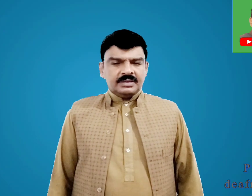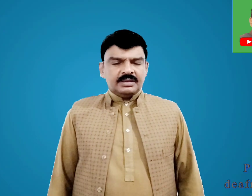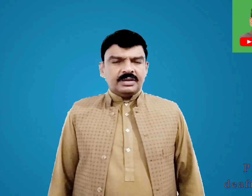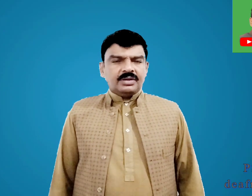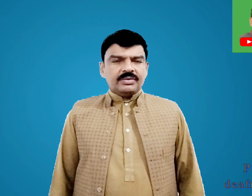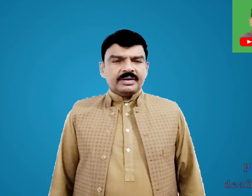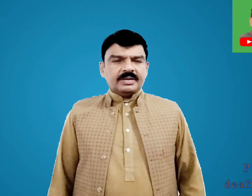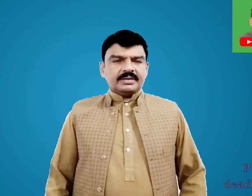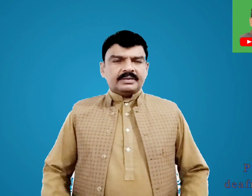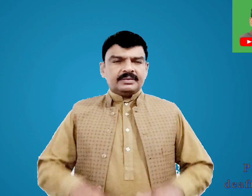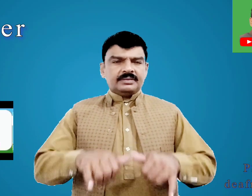लॉन्गर